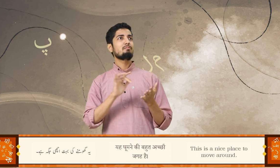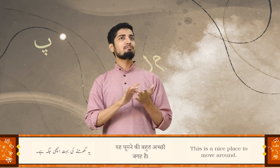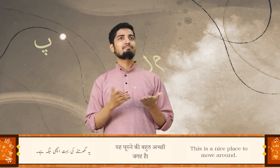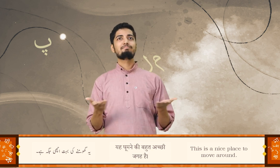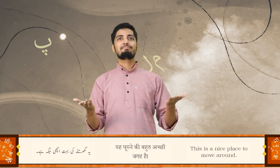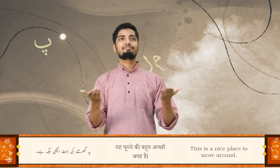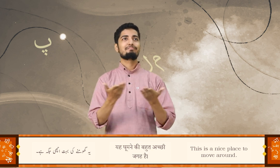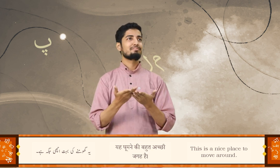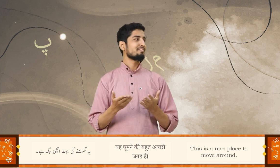ہے